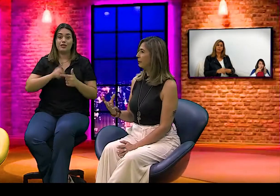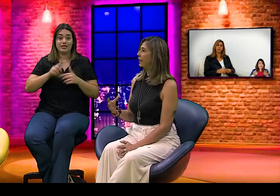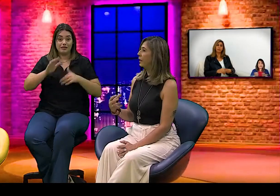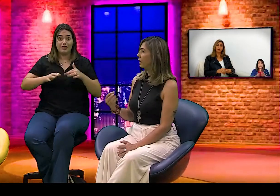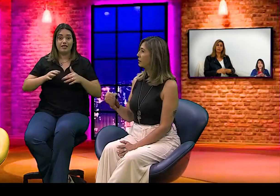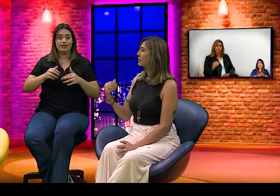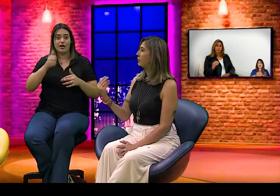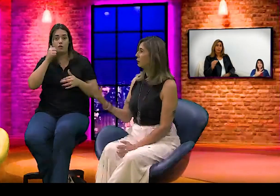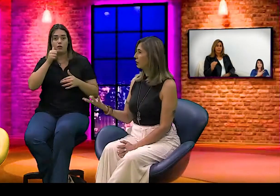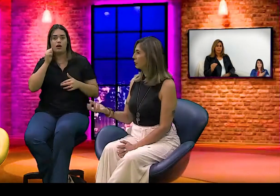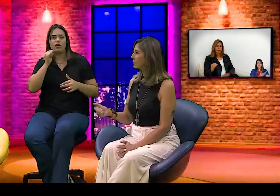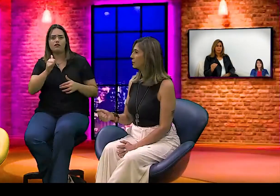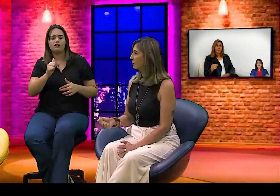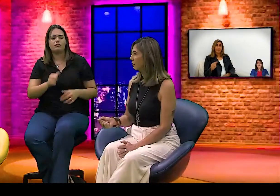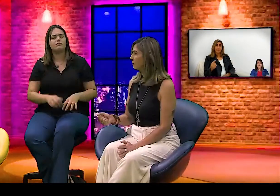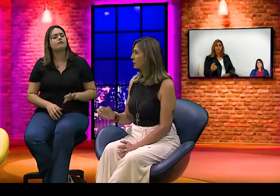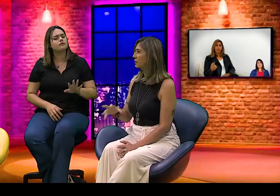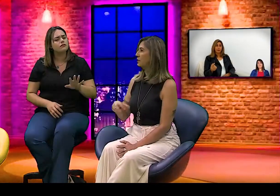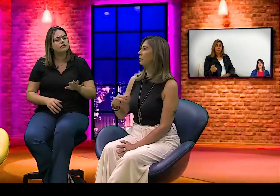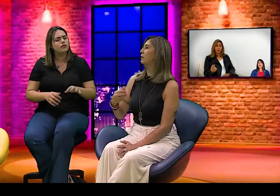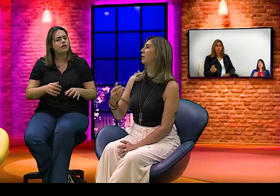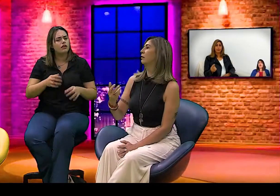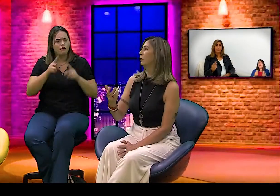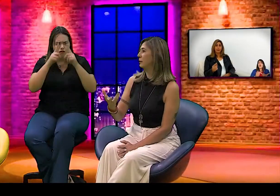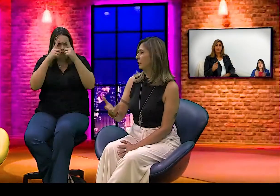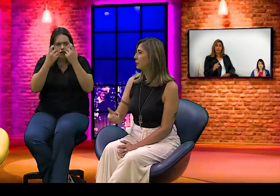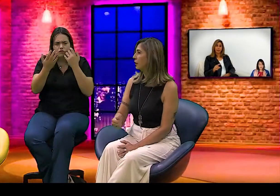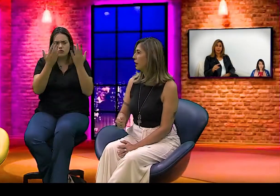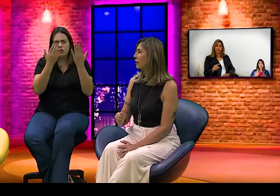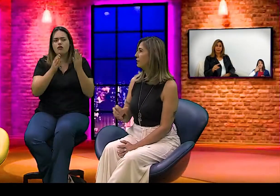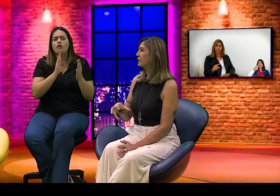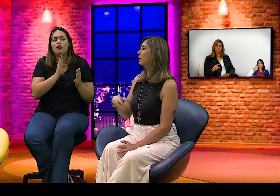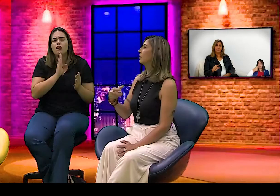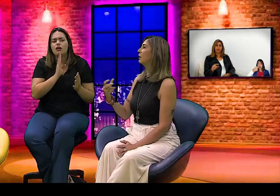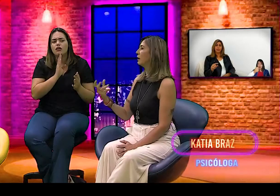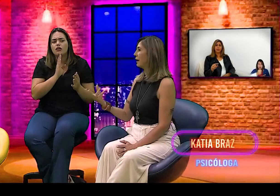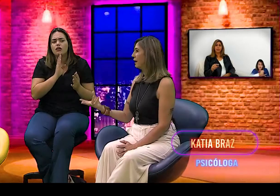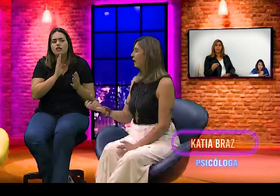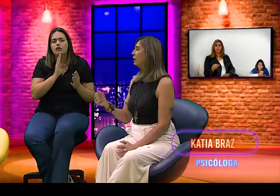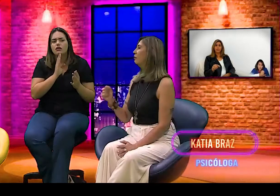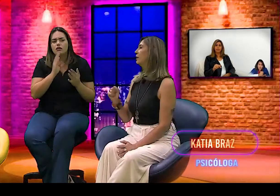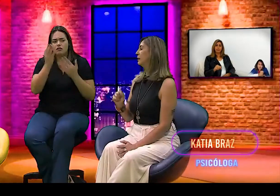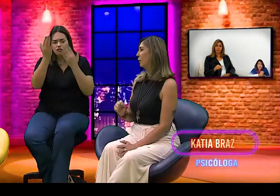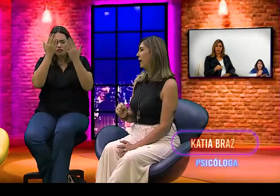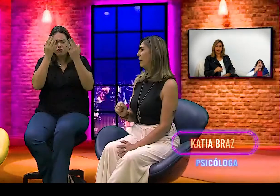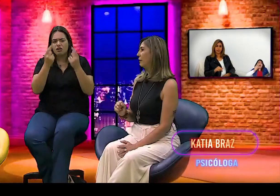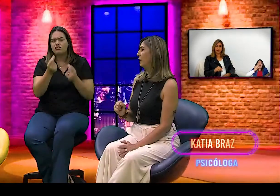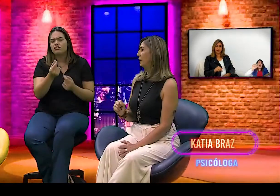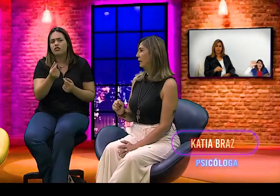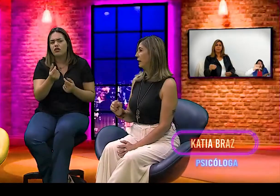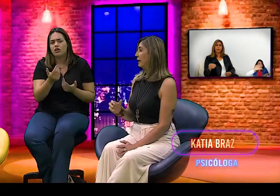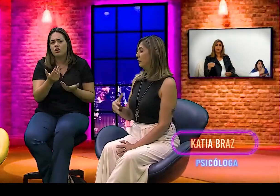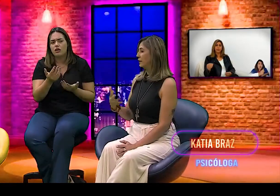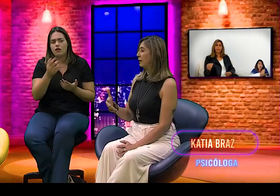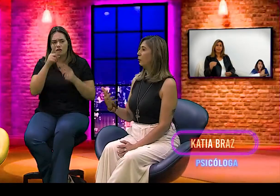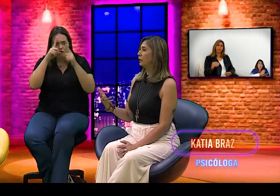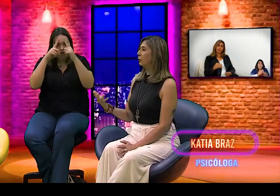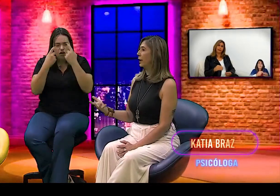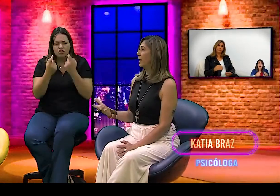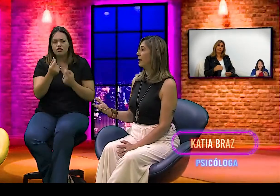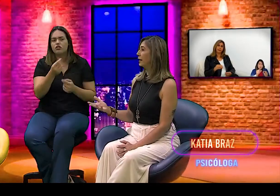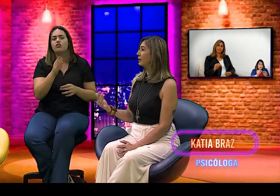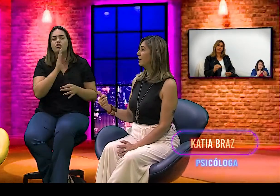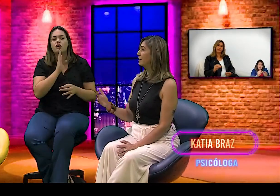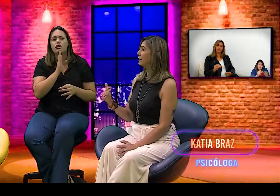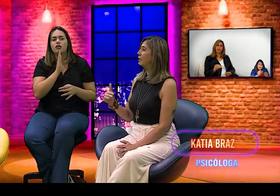mulher, você sabia o que é violência psicológica? Você sabia o que é violência patrimonial? Você sabe o que é violência moral? Né? E você vai contando